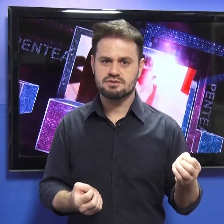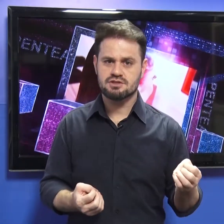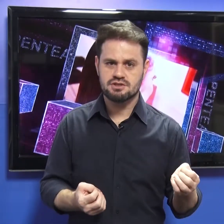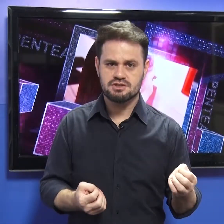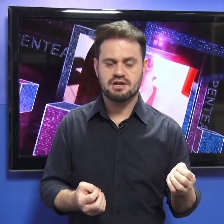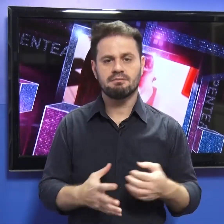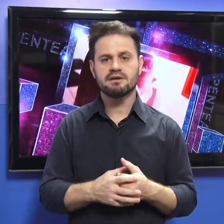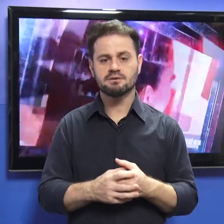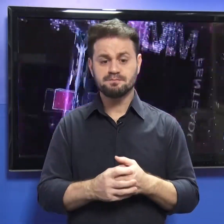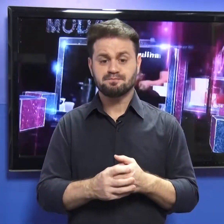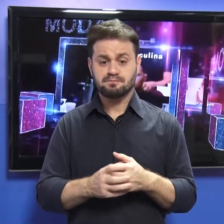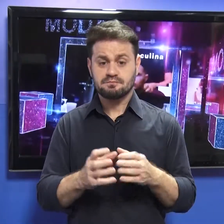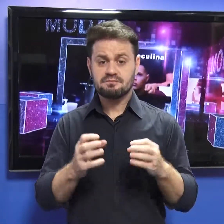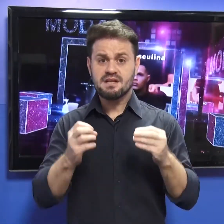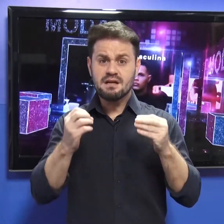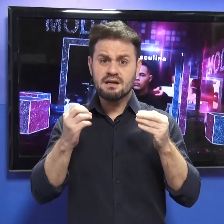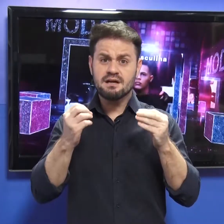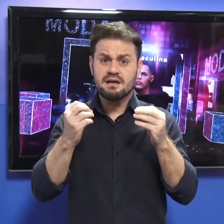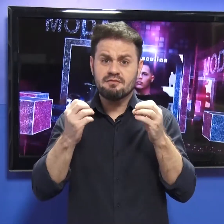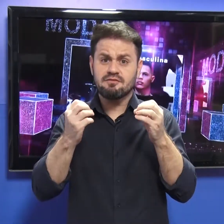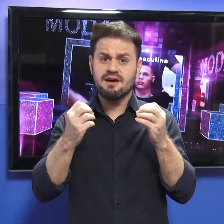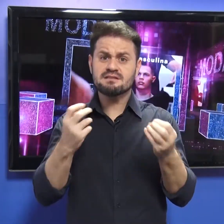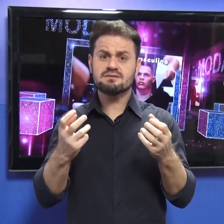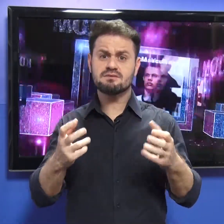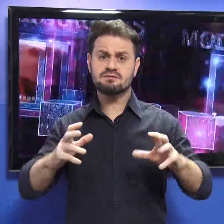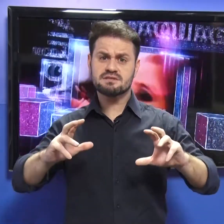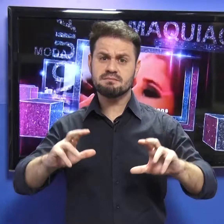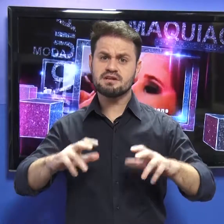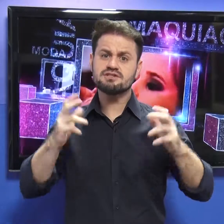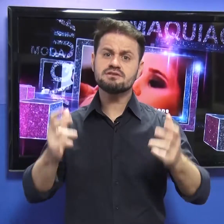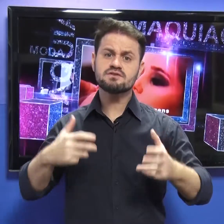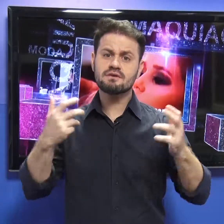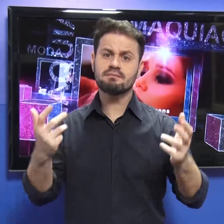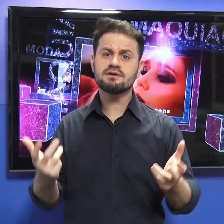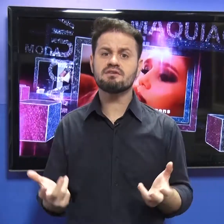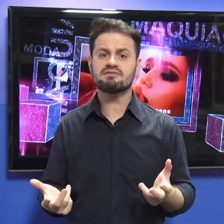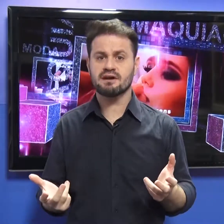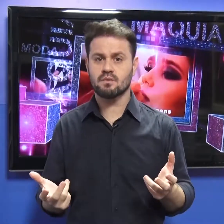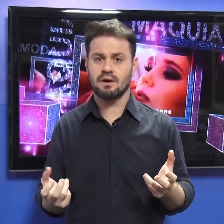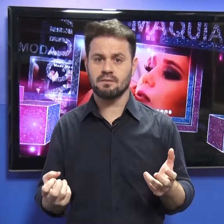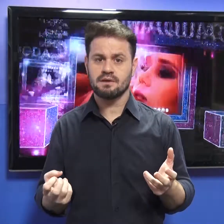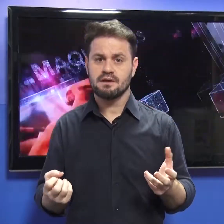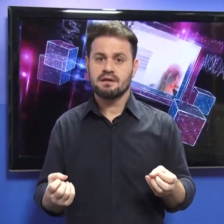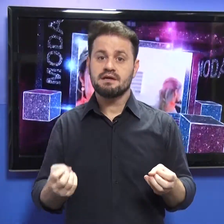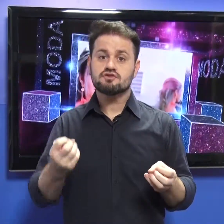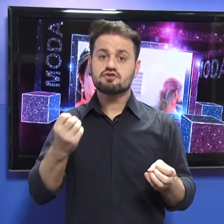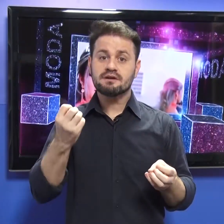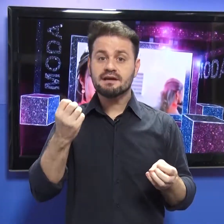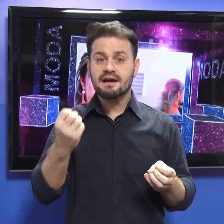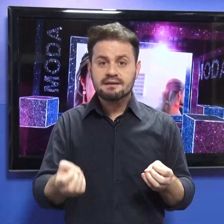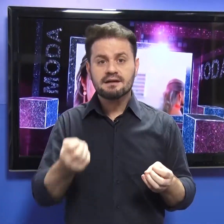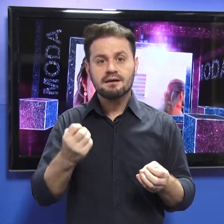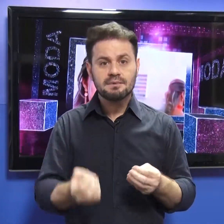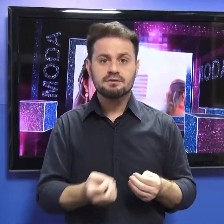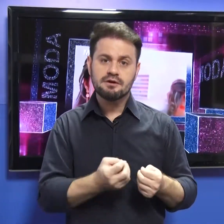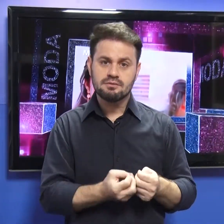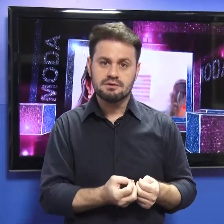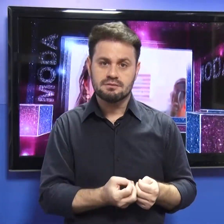de de cabelo é fazem com que você imagine que o seu cabelo vai ficar igual só que cada cabelo é único